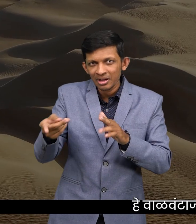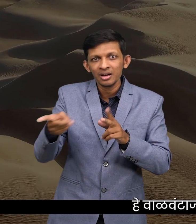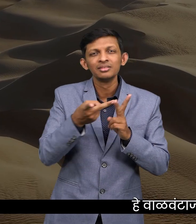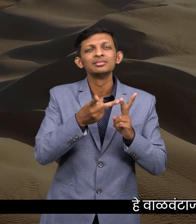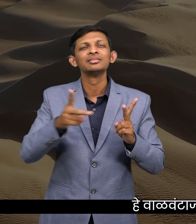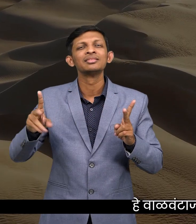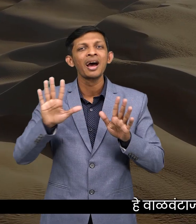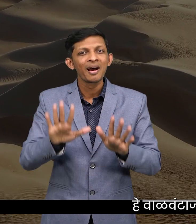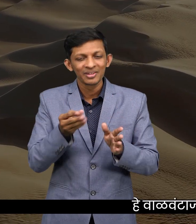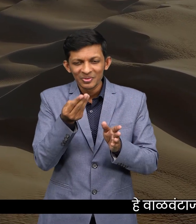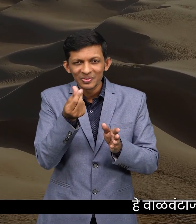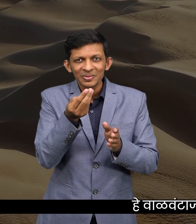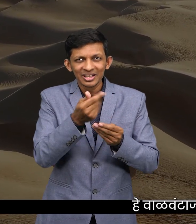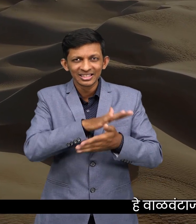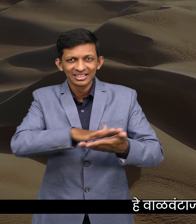आहे.